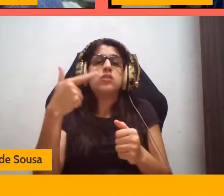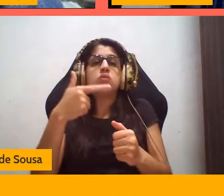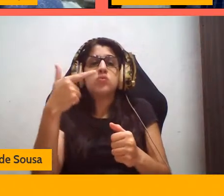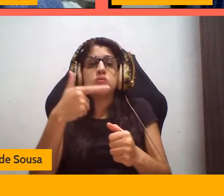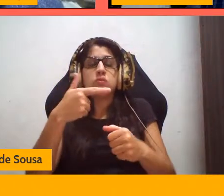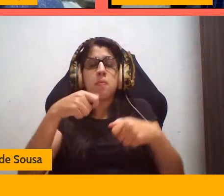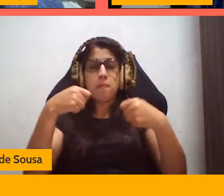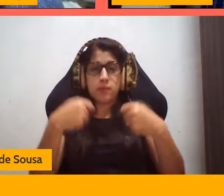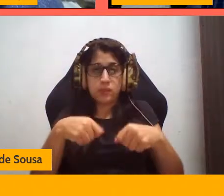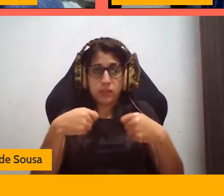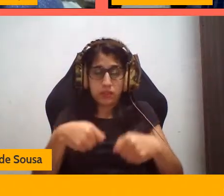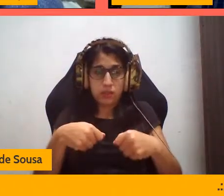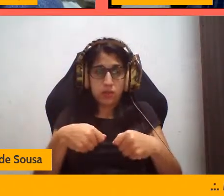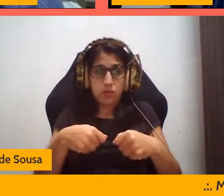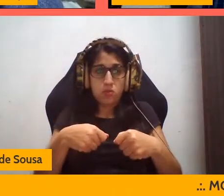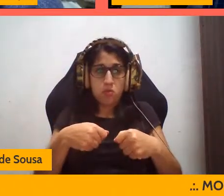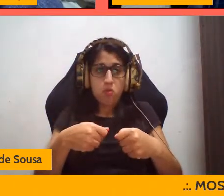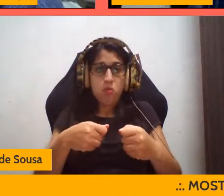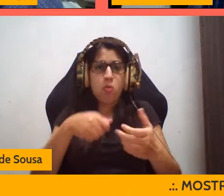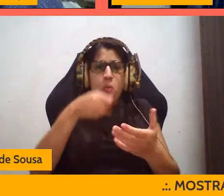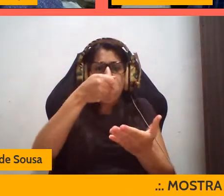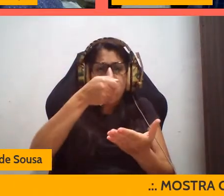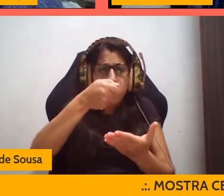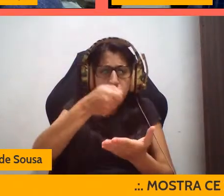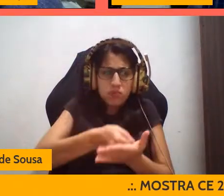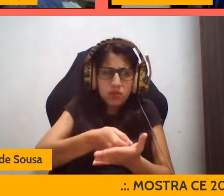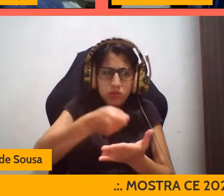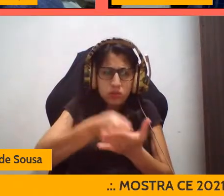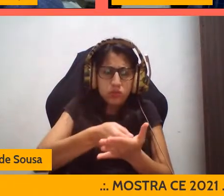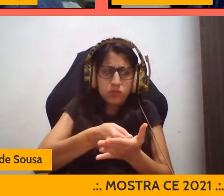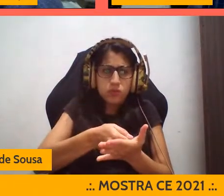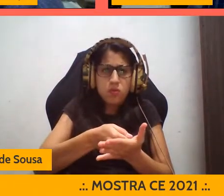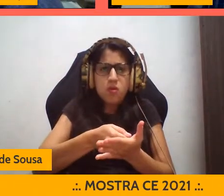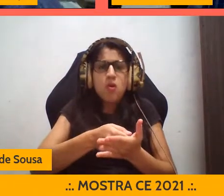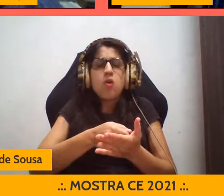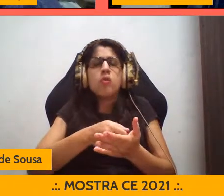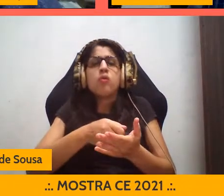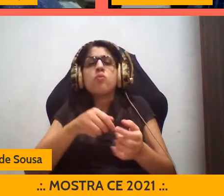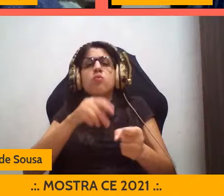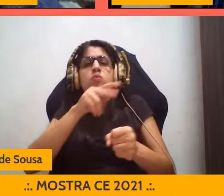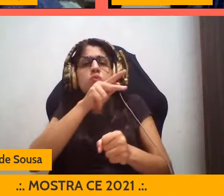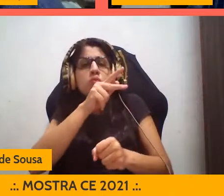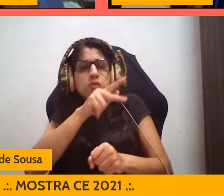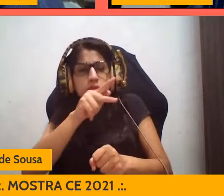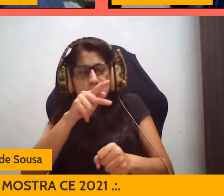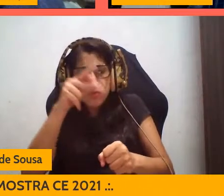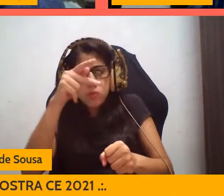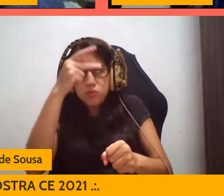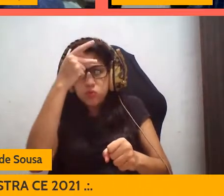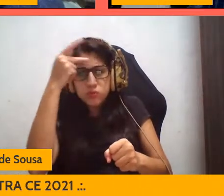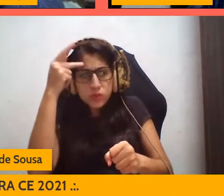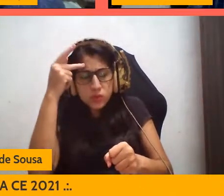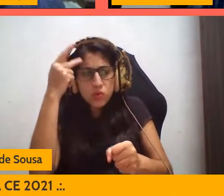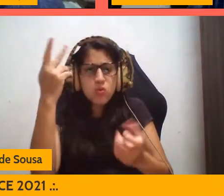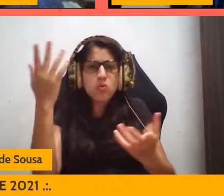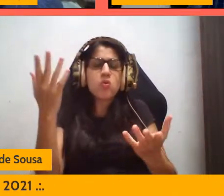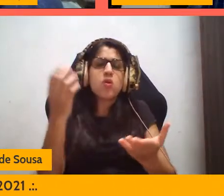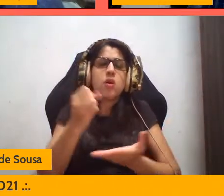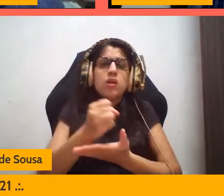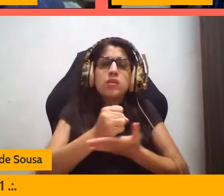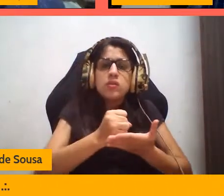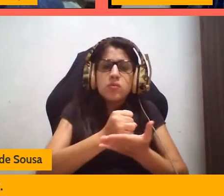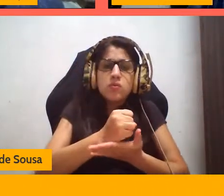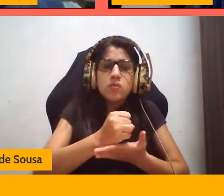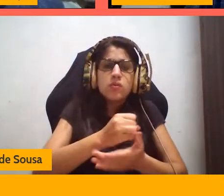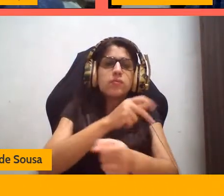né, com as pessoas com que está engajado pedagogicamente. No caso da